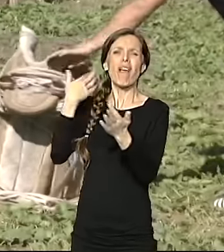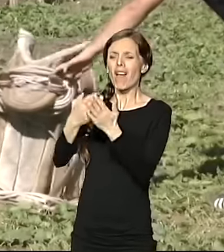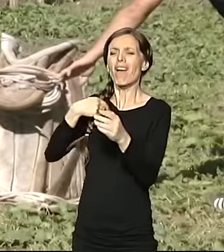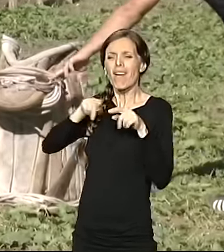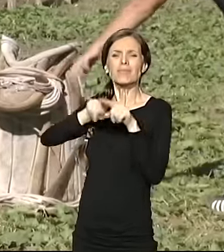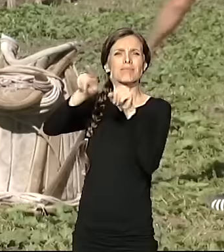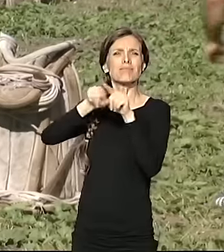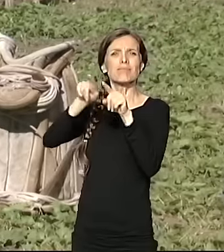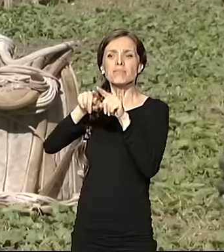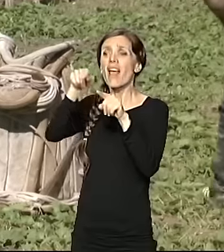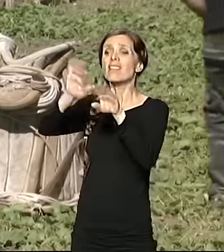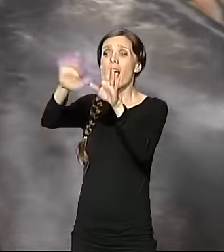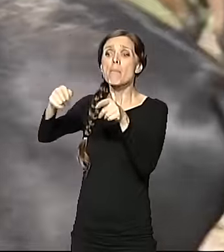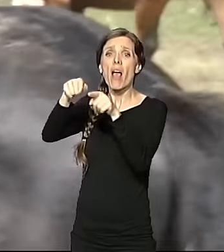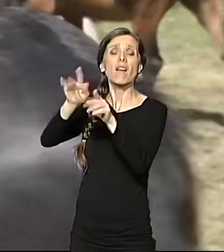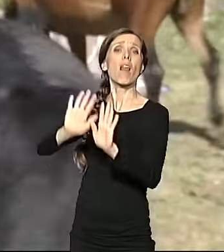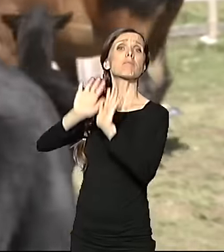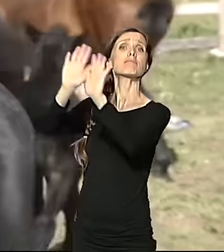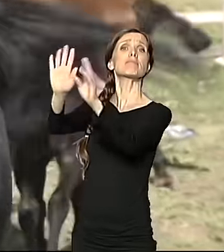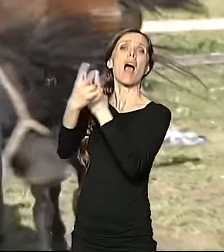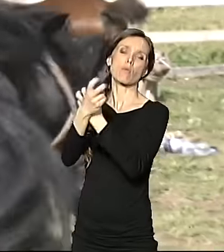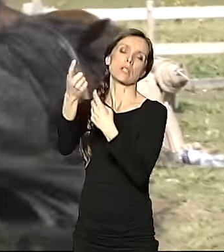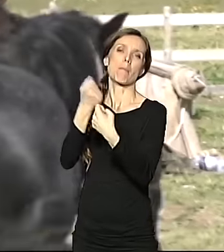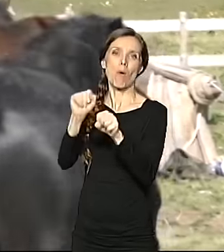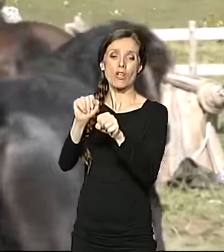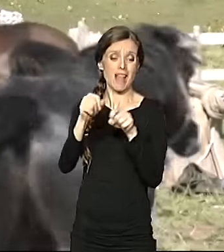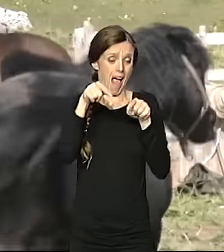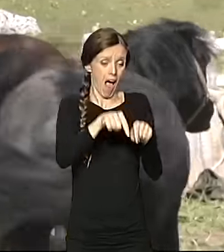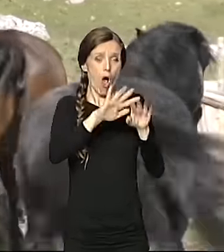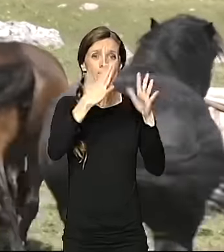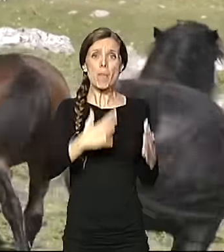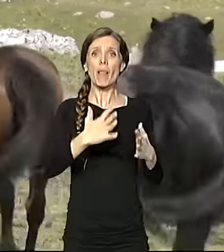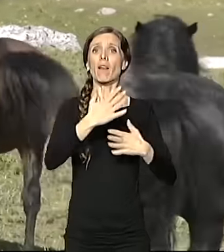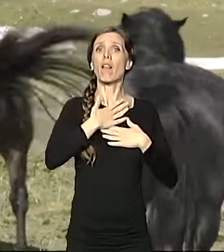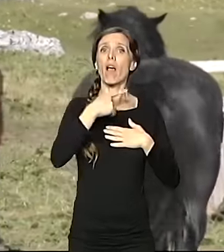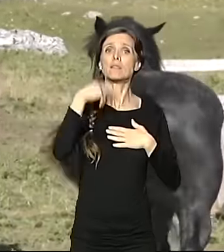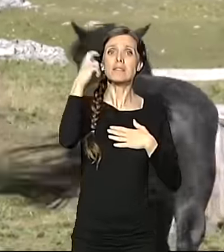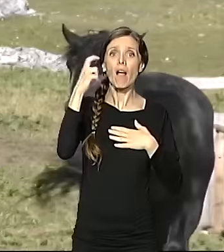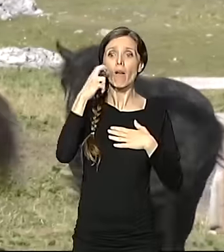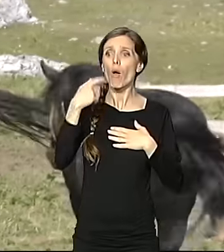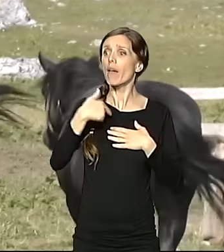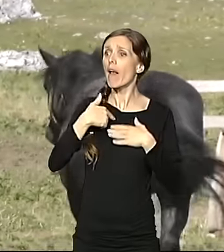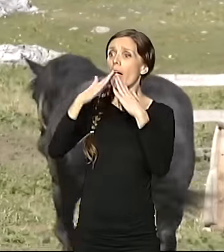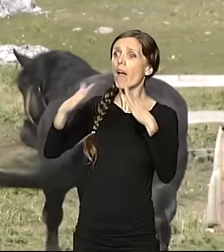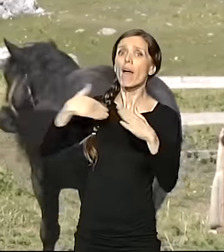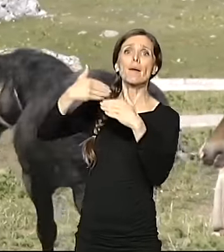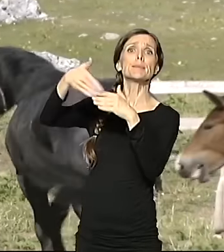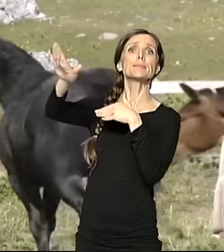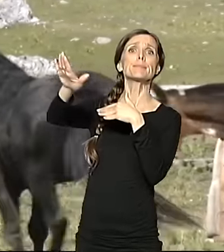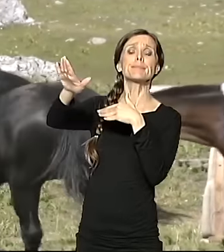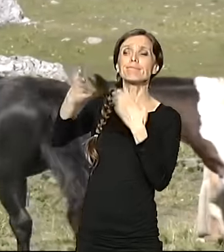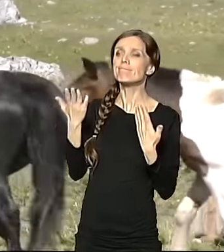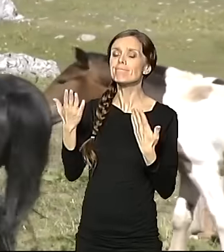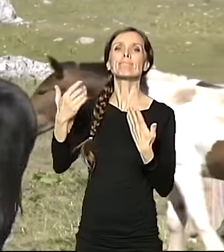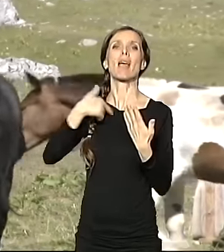odnosno Austriji, a ova je planina pripala Crnoj Gori. I kad smo mi ostali bez planine, naši stari su išli na Cetinje